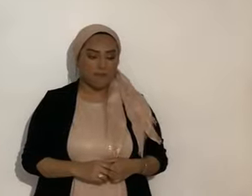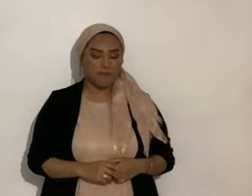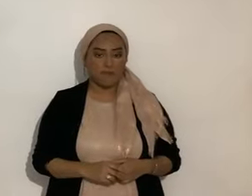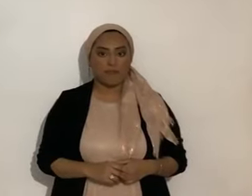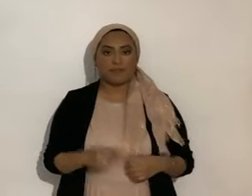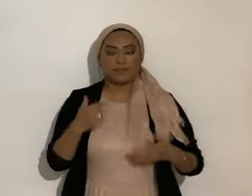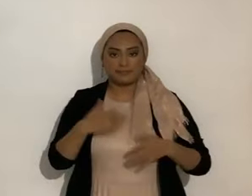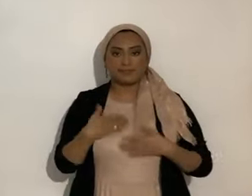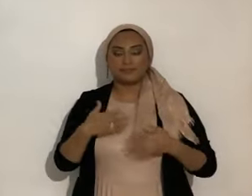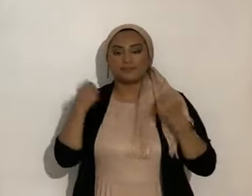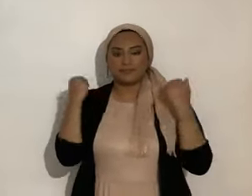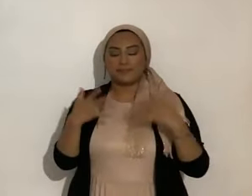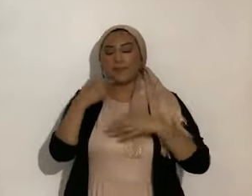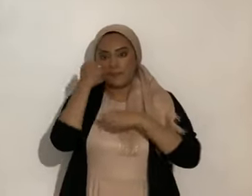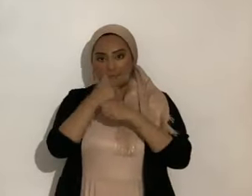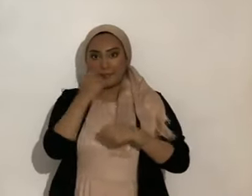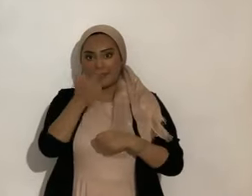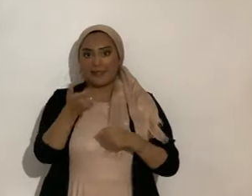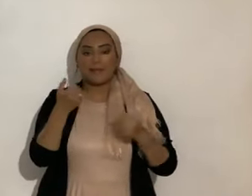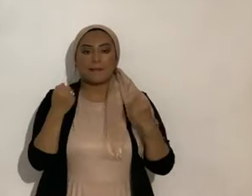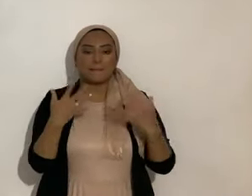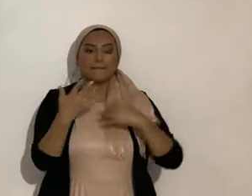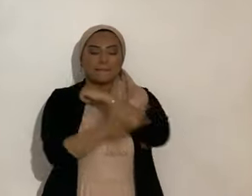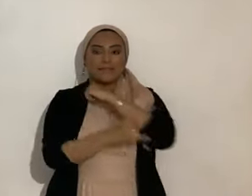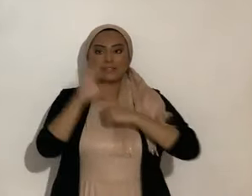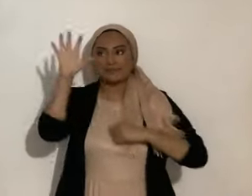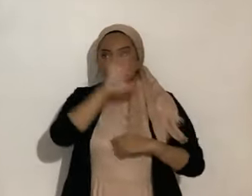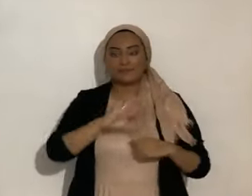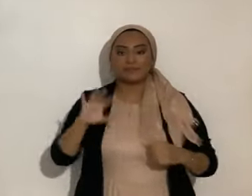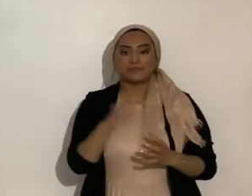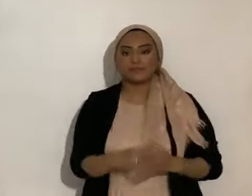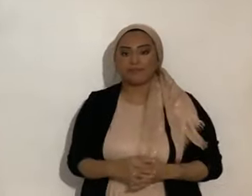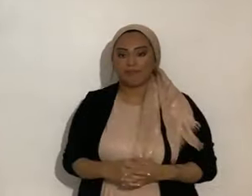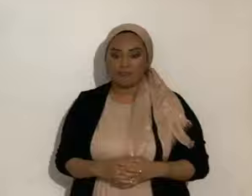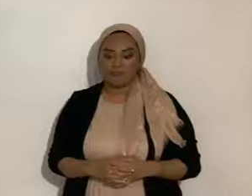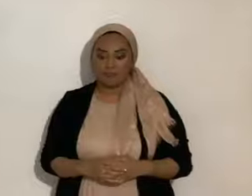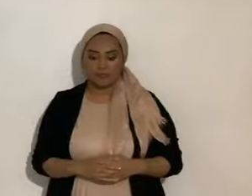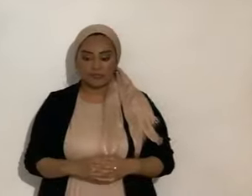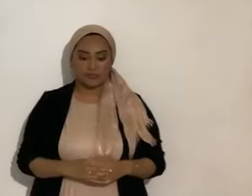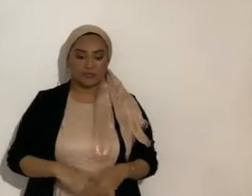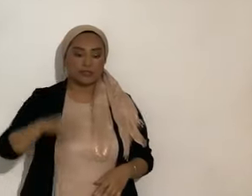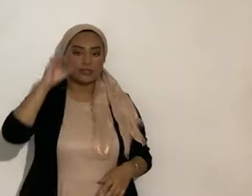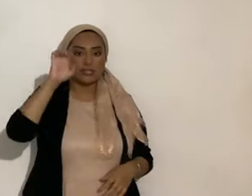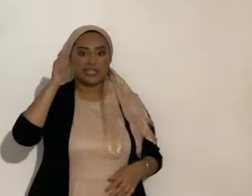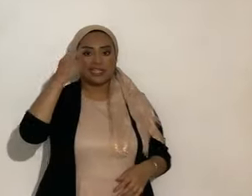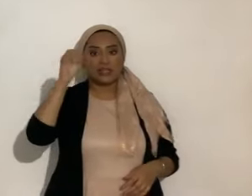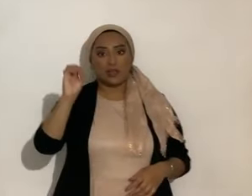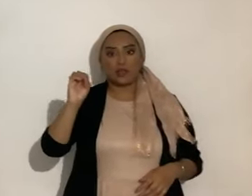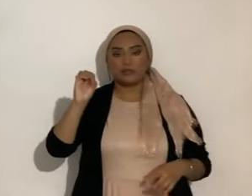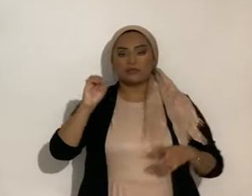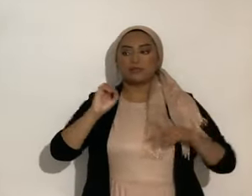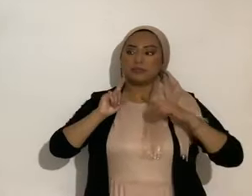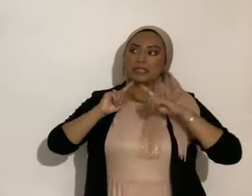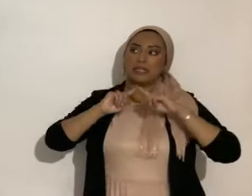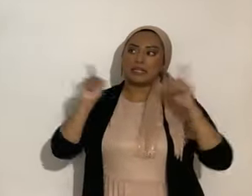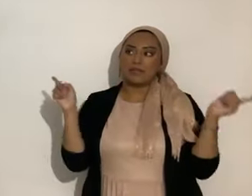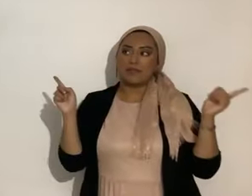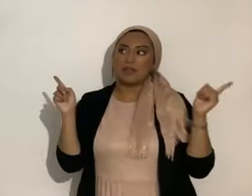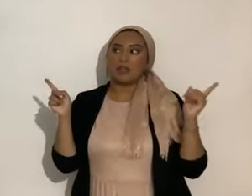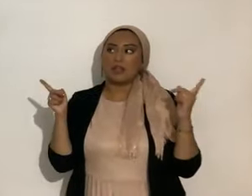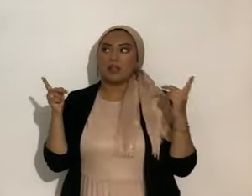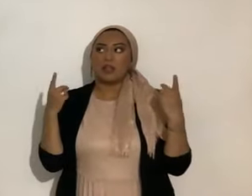me da mucho gusto que están conectados muchos nuevecitos de varios países, aleluya. El ego, por el contrario,